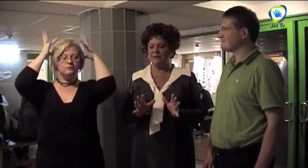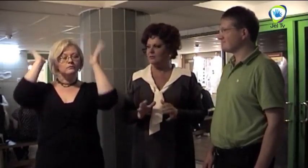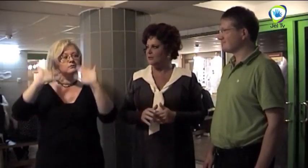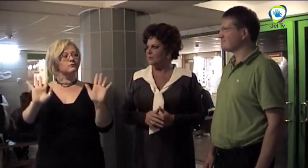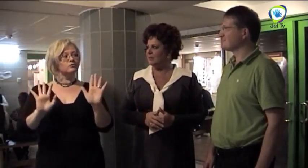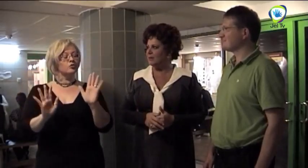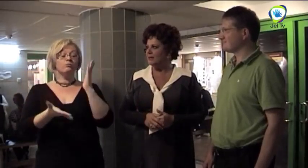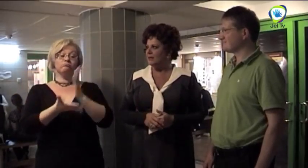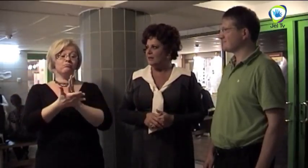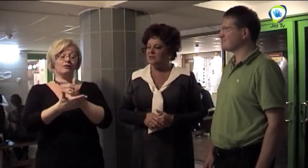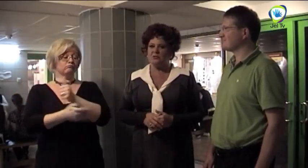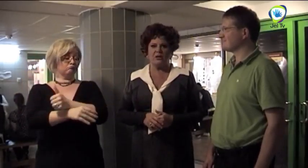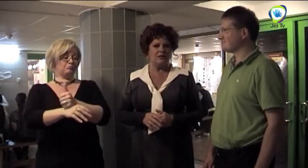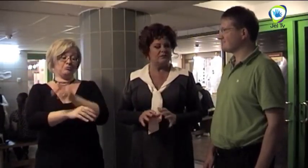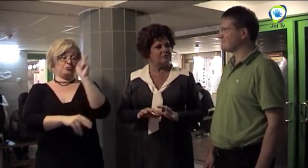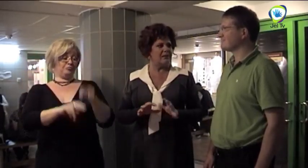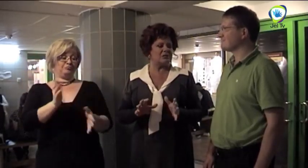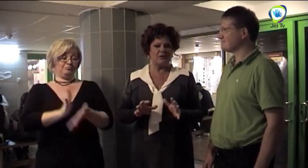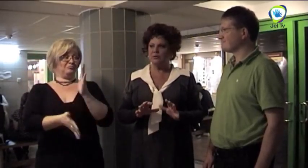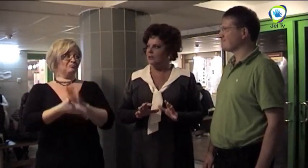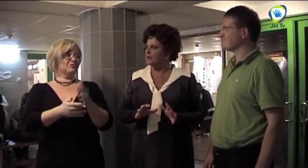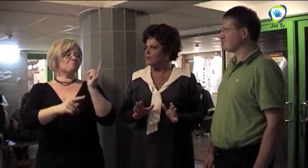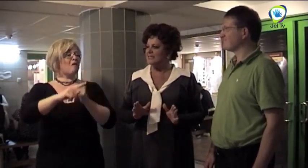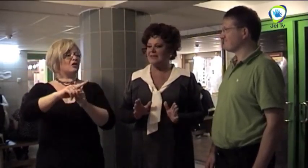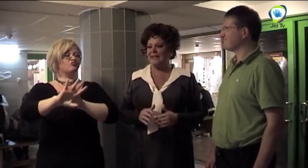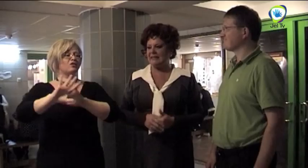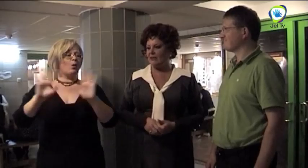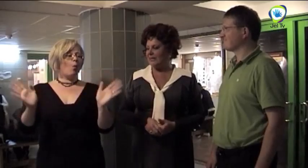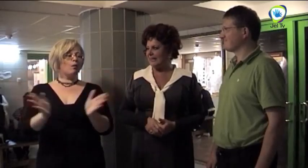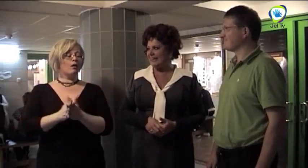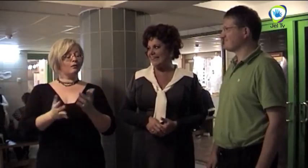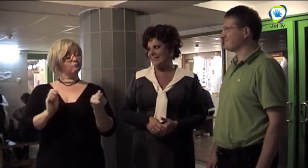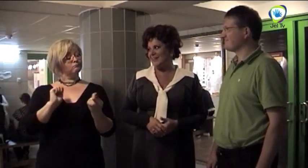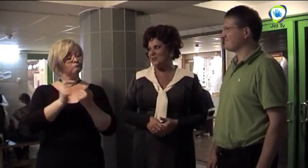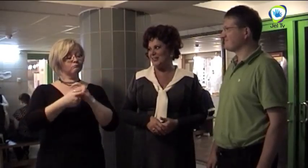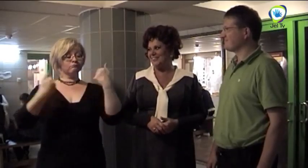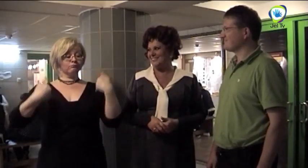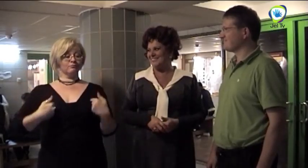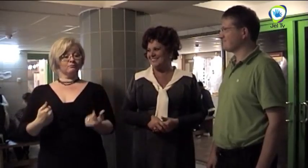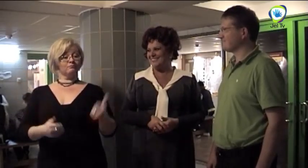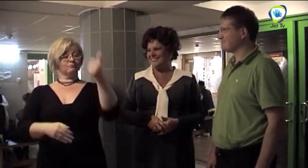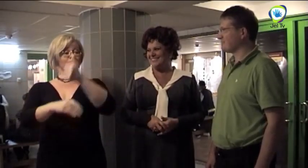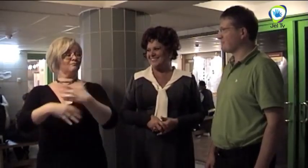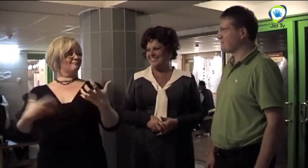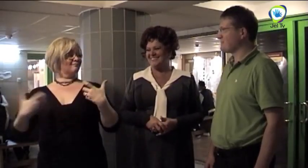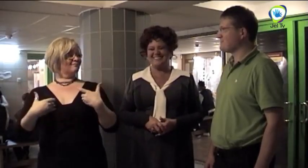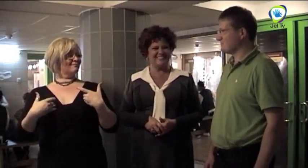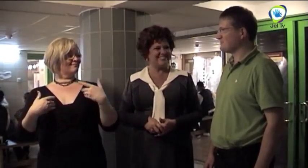akkor már tulajdonképpen egy óra alatt, másfél óra alatt azzá válik, akinek kell lenni este.